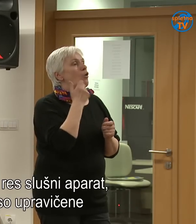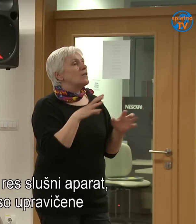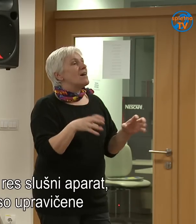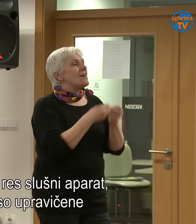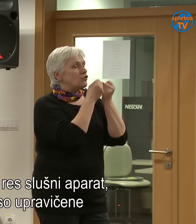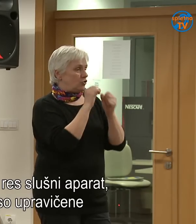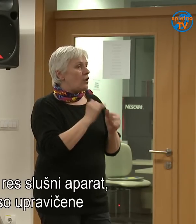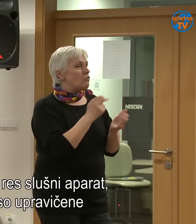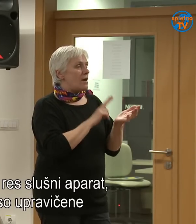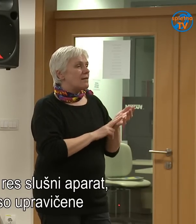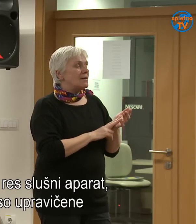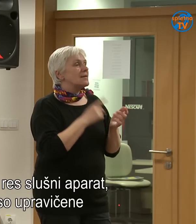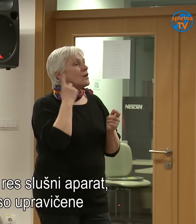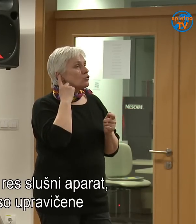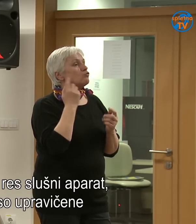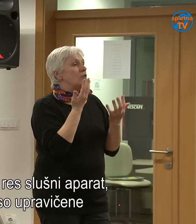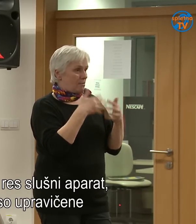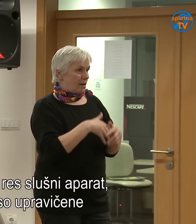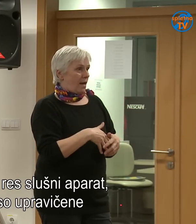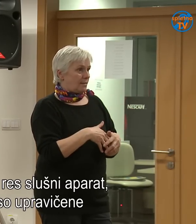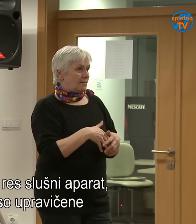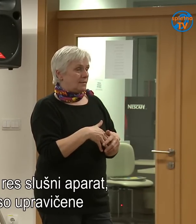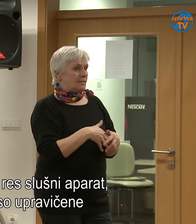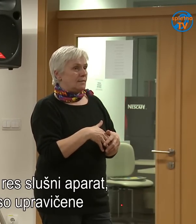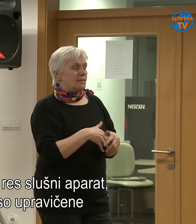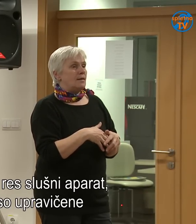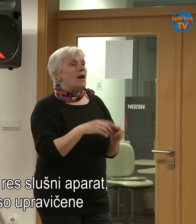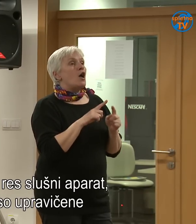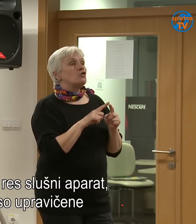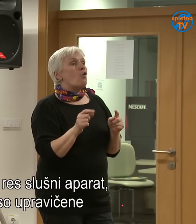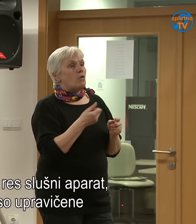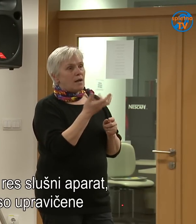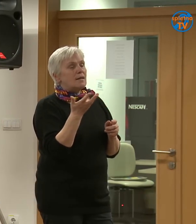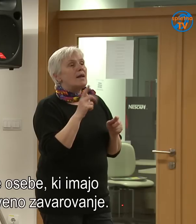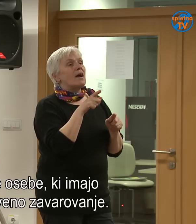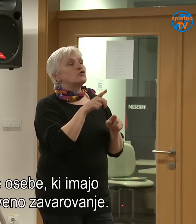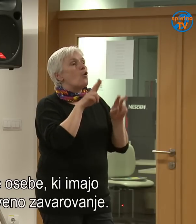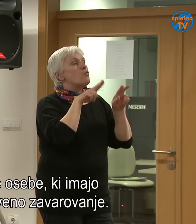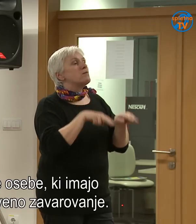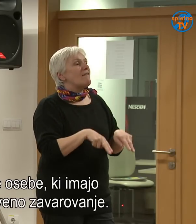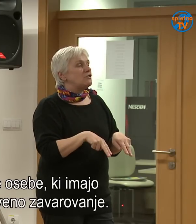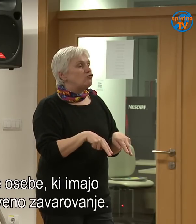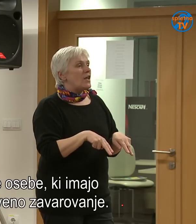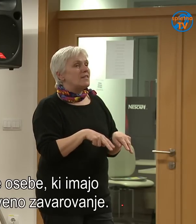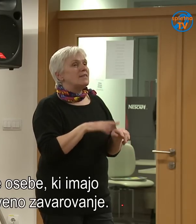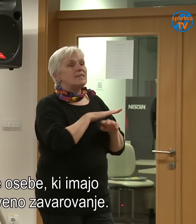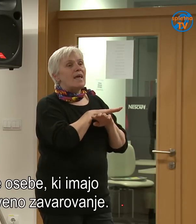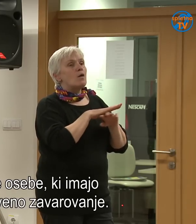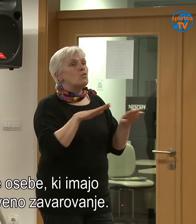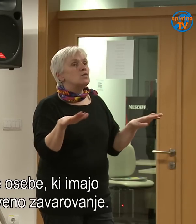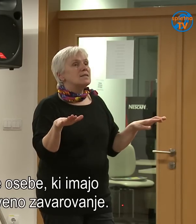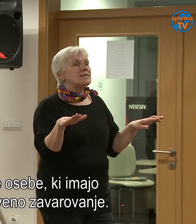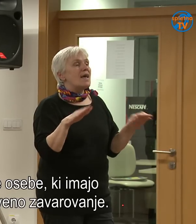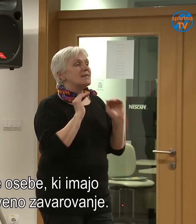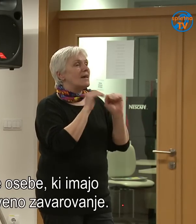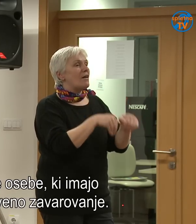res slušni aparat, do katerega so upravičene vse zavarovane osebe,